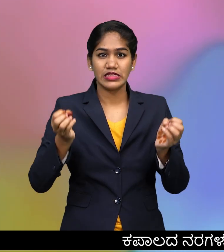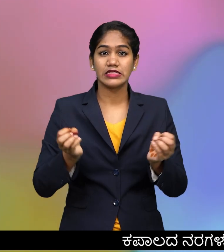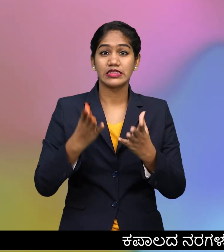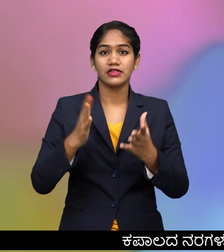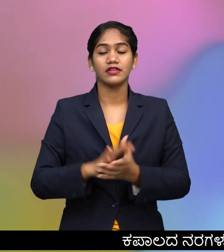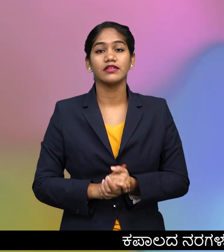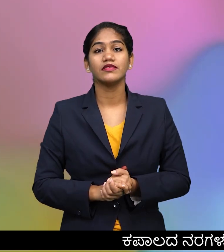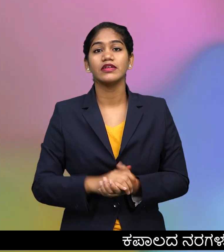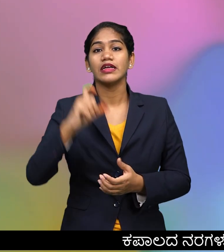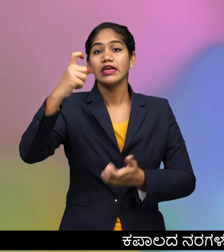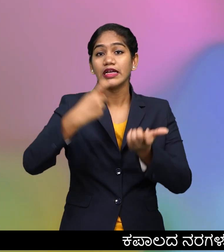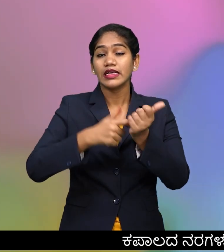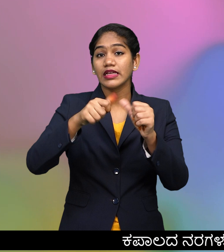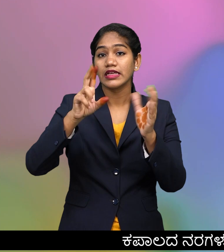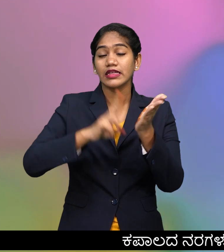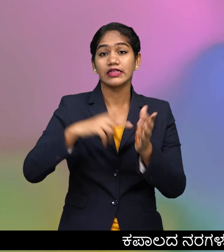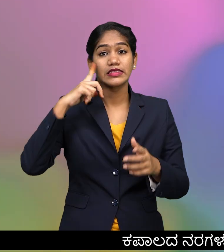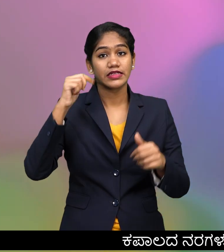ಕಪಾಲದ ನರಗಳು ಎಂದು ಕರೆಯಲಾಗುತ್ತದೆ